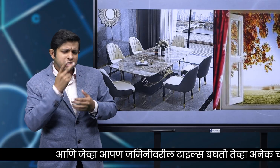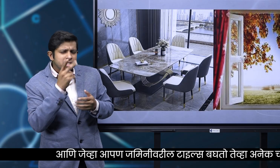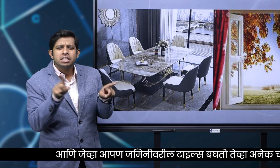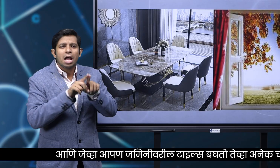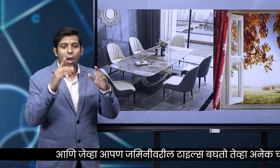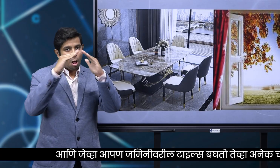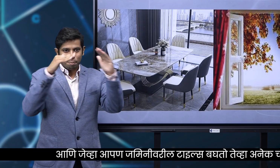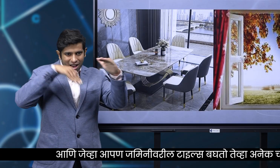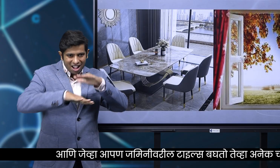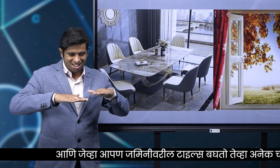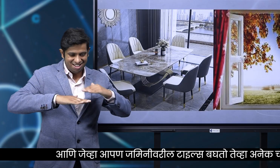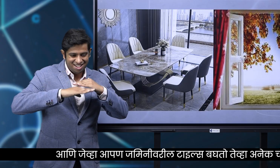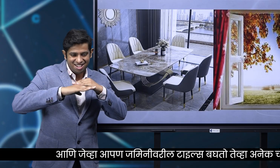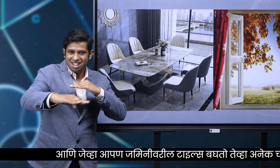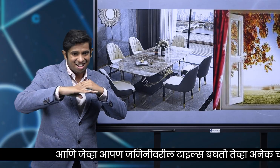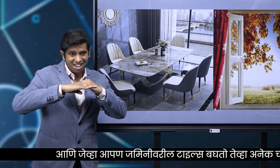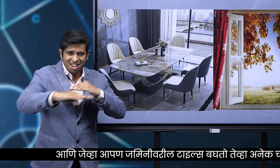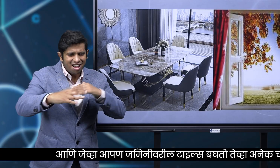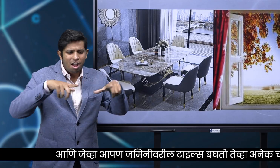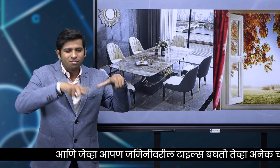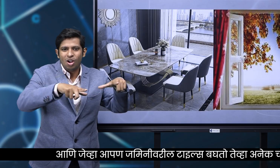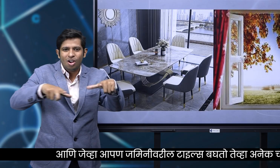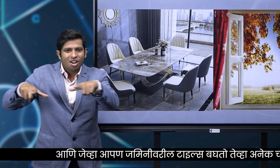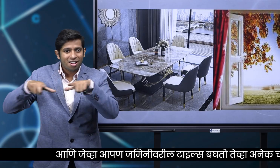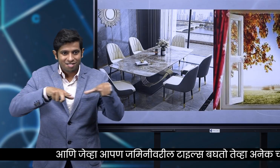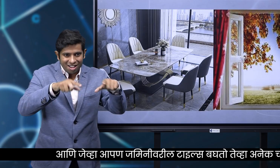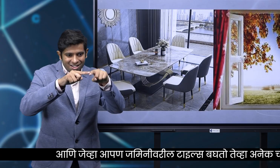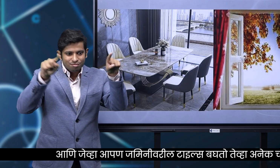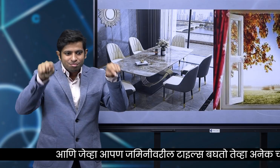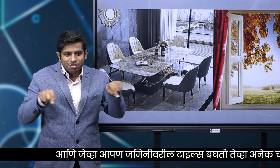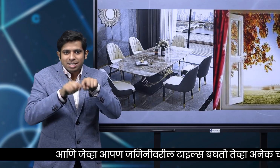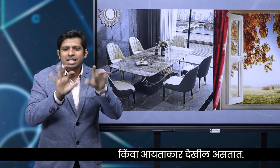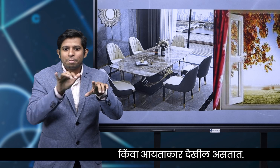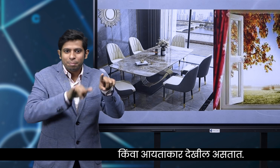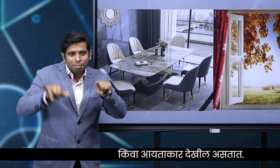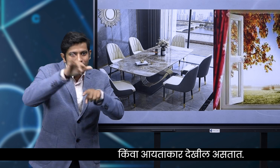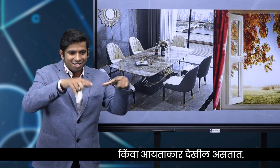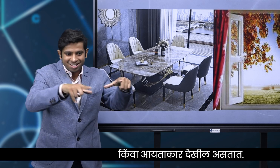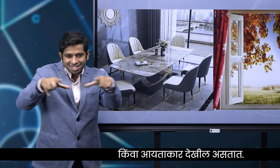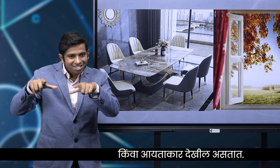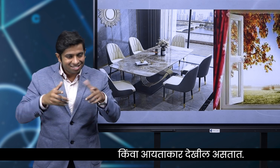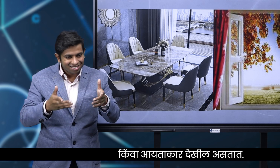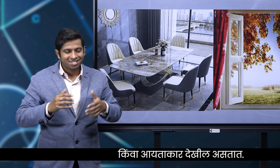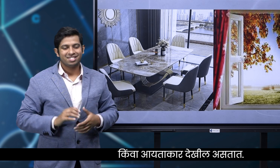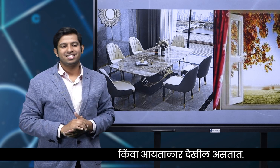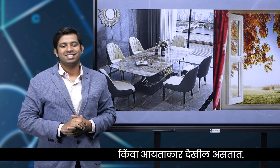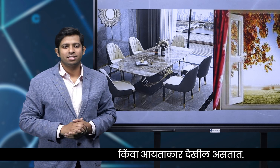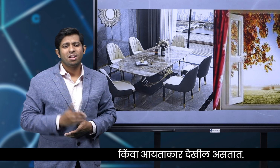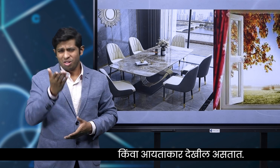आणि जेव्हा आपण जमिनीवरील टाइल्स बघतो तेव्हा अनेक चौकोनी किंवा आयताकार देखील असतात.